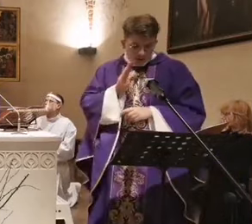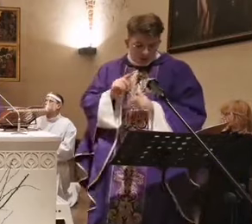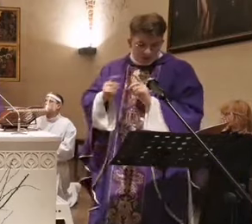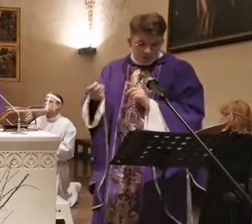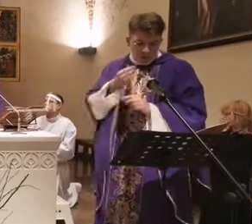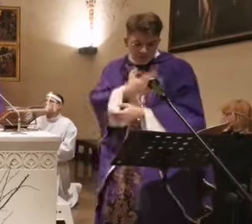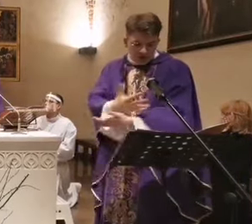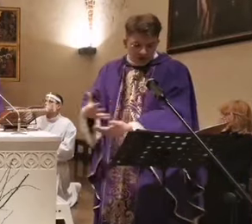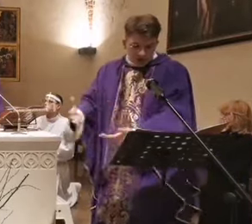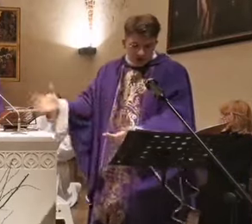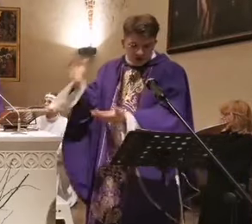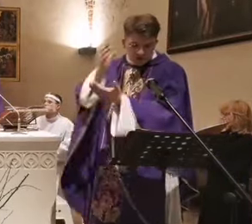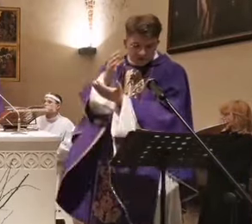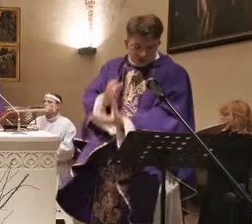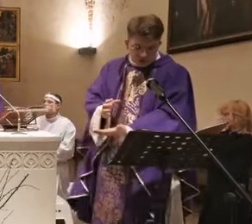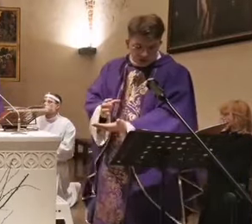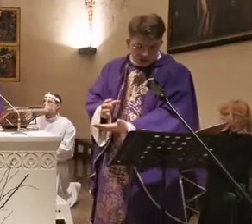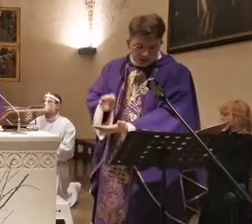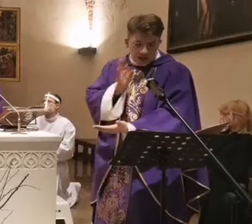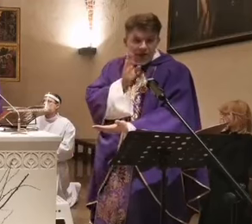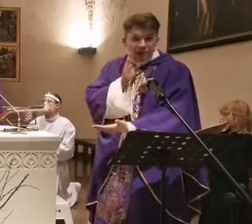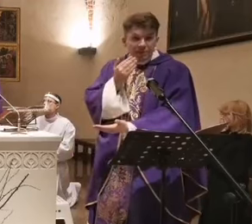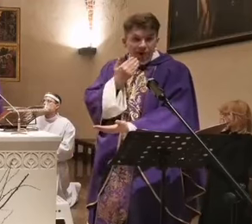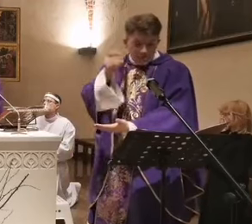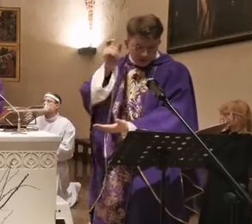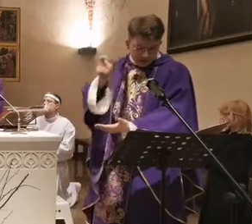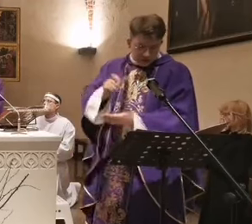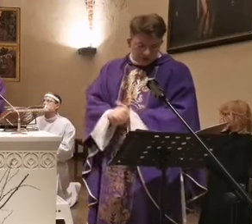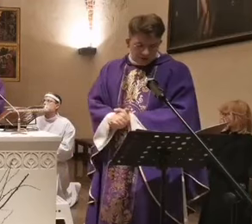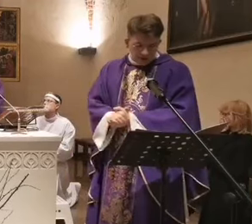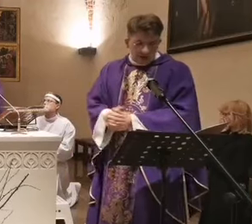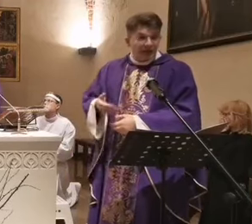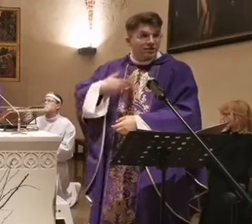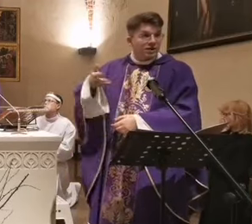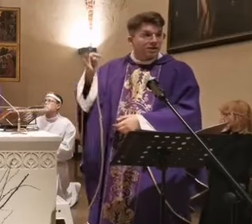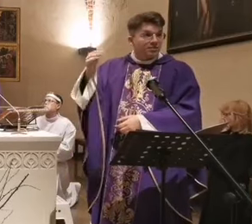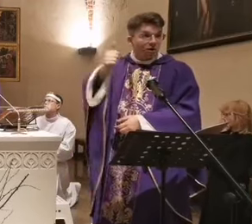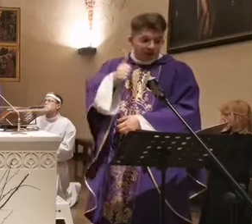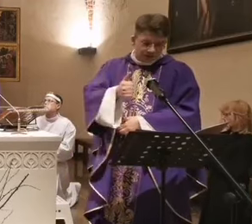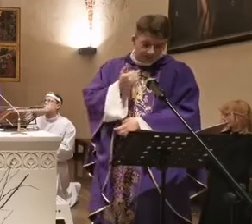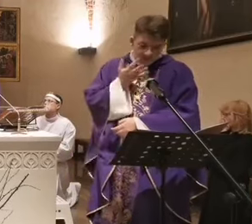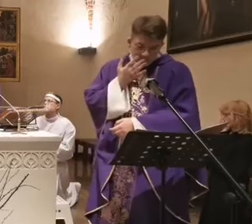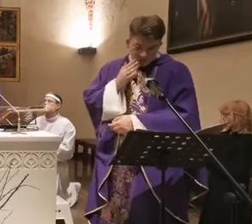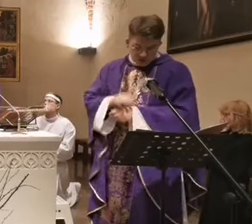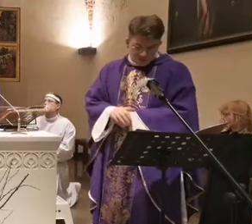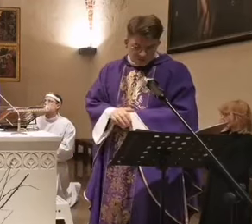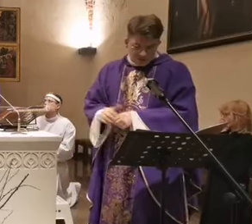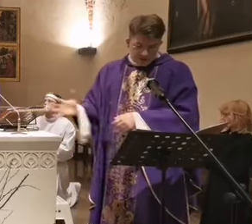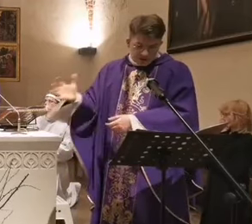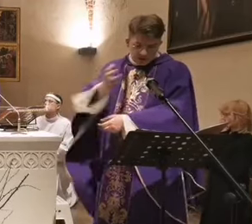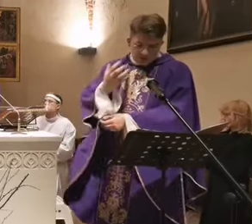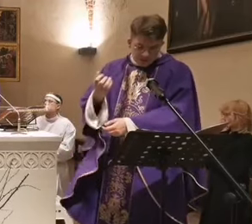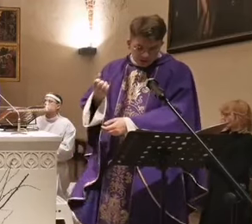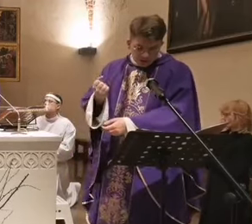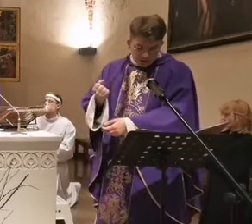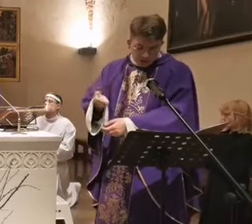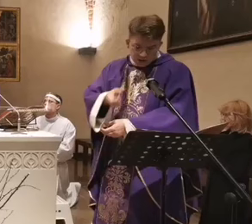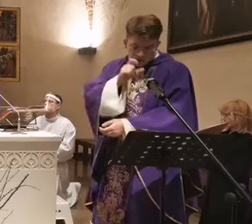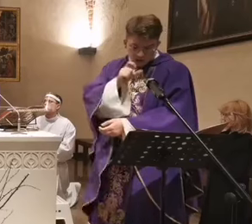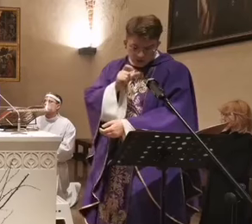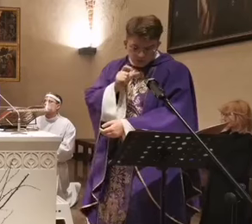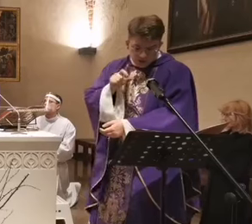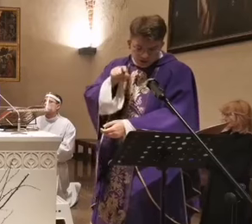Dopo la cena del suo cuore, che è spiegato, i polonie dzięki to bezpadanie podał swoim uczniom mówiąc.